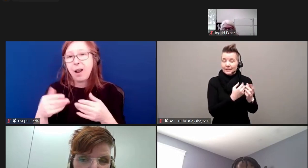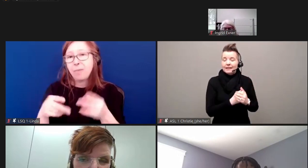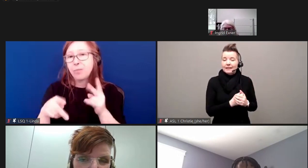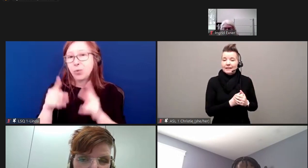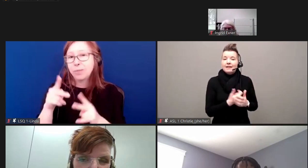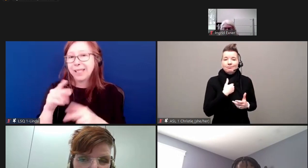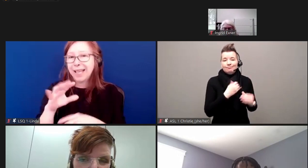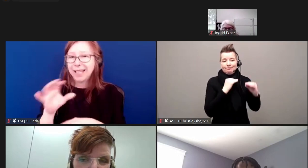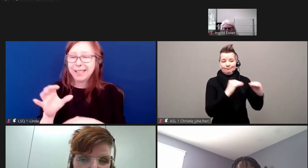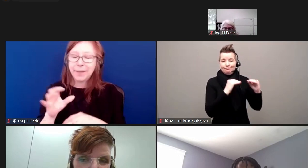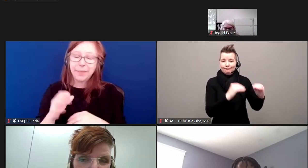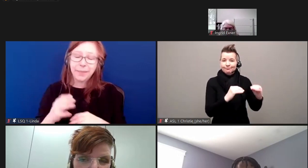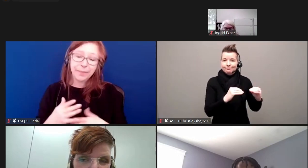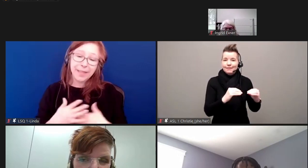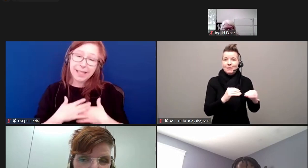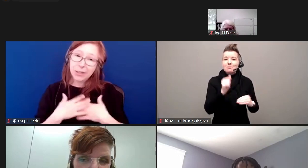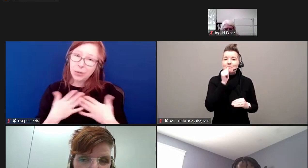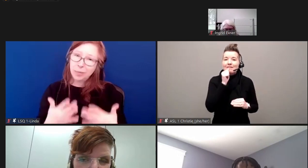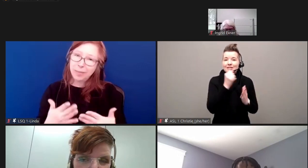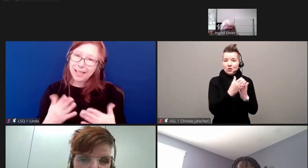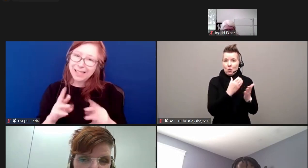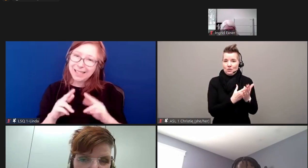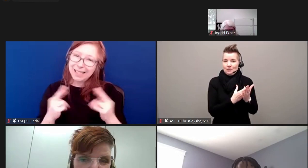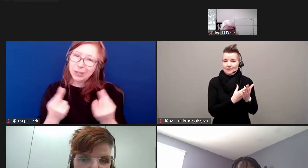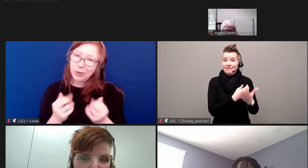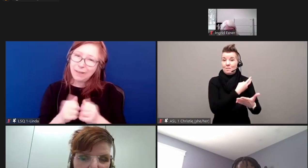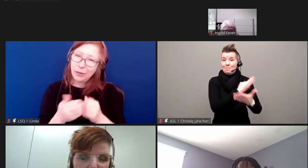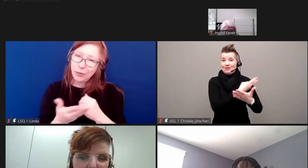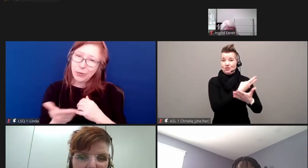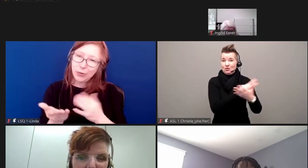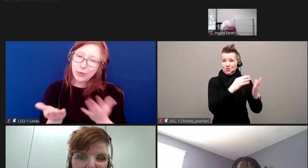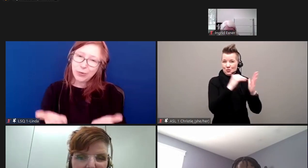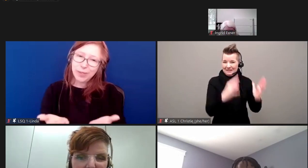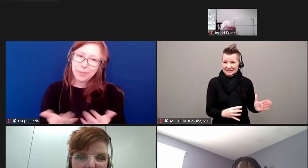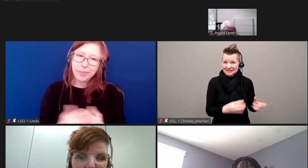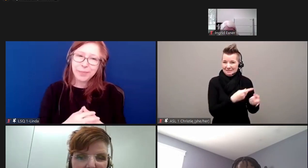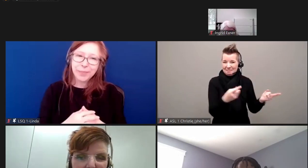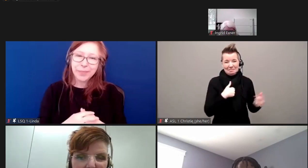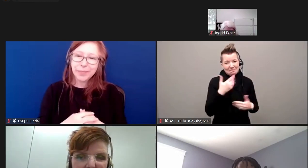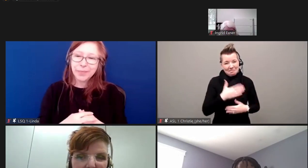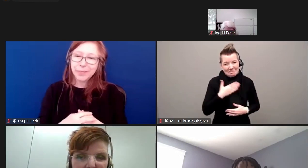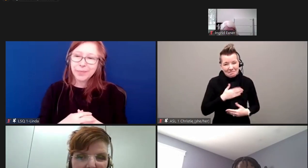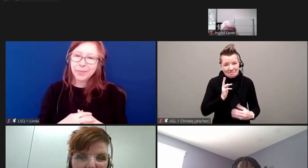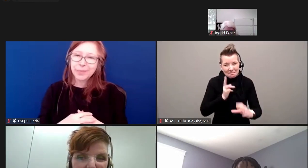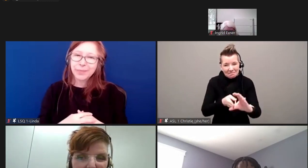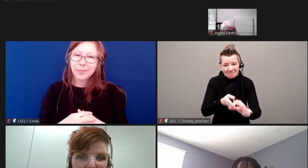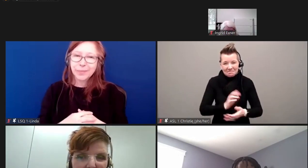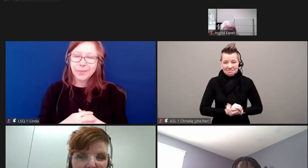plaisir d'être réuni avec vous tous aujourd'hui.